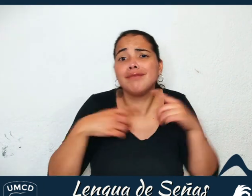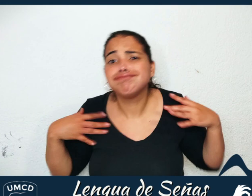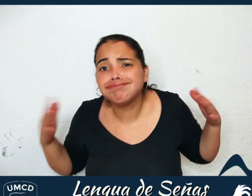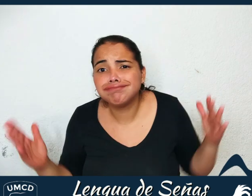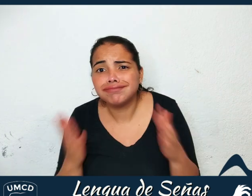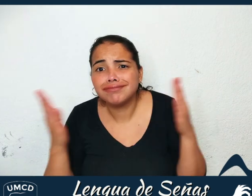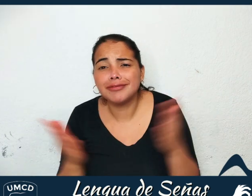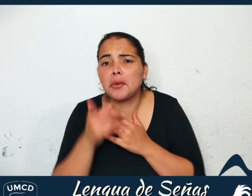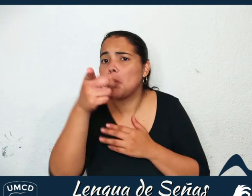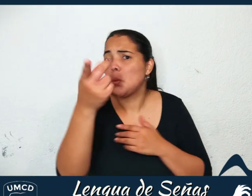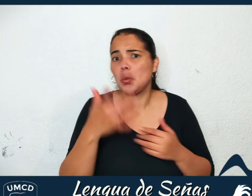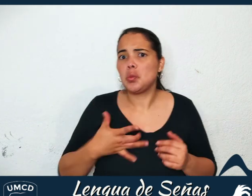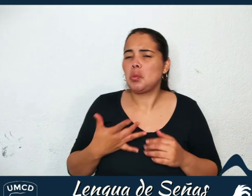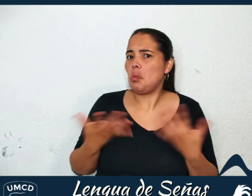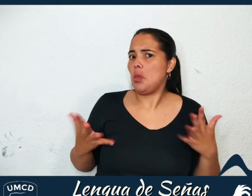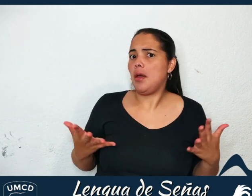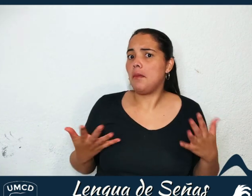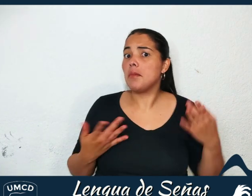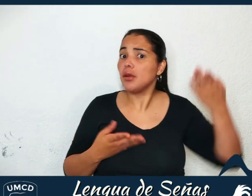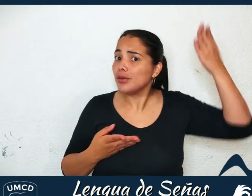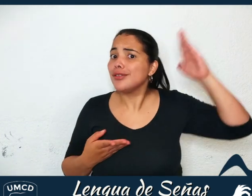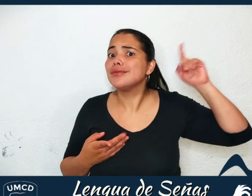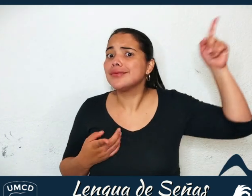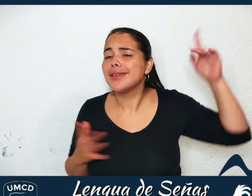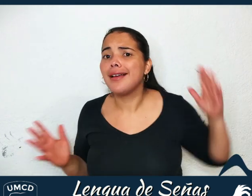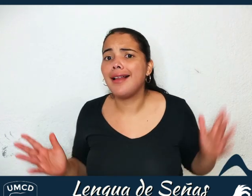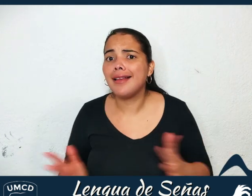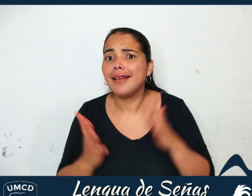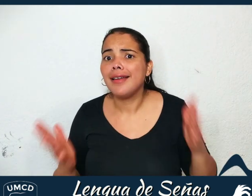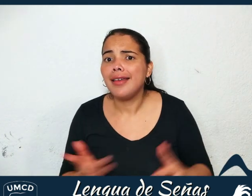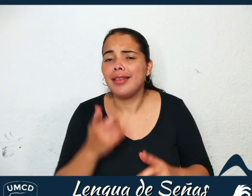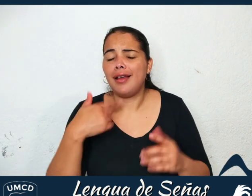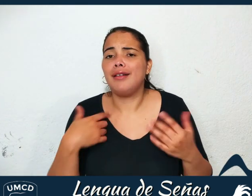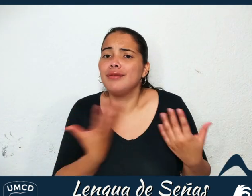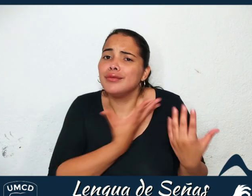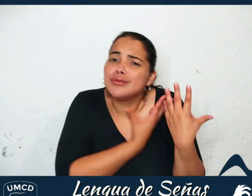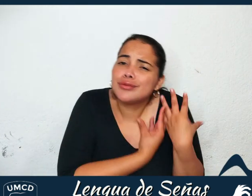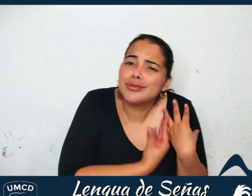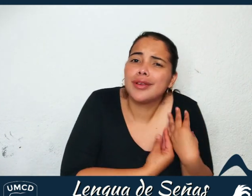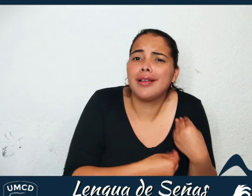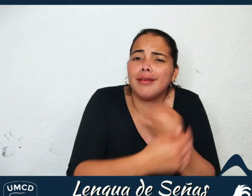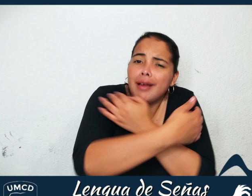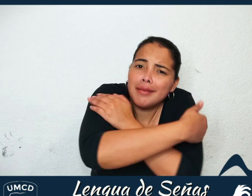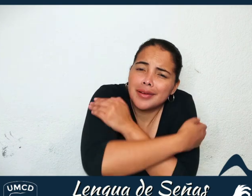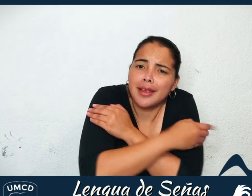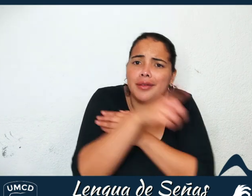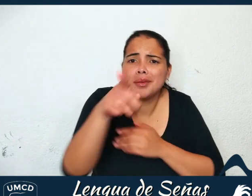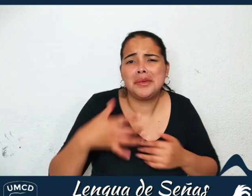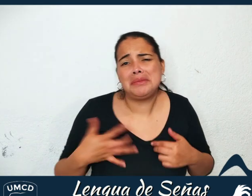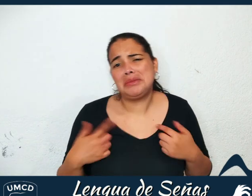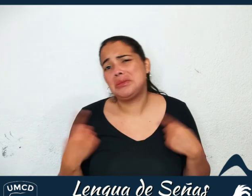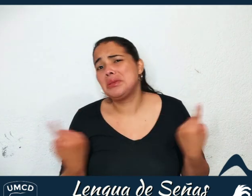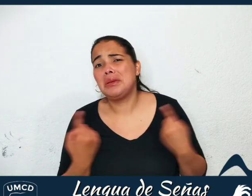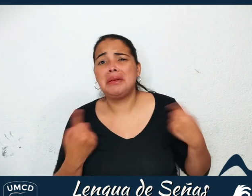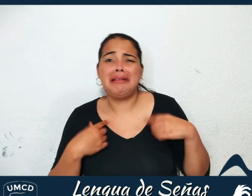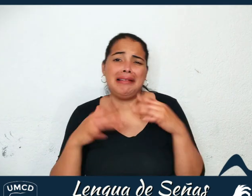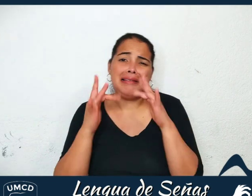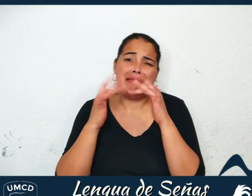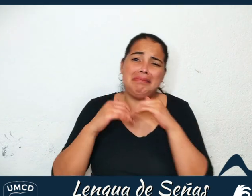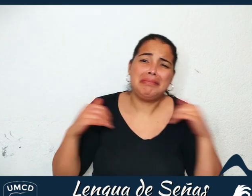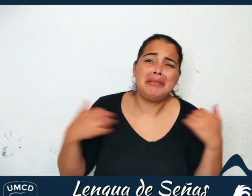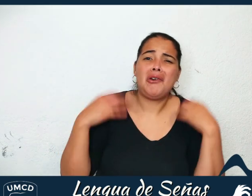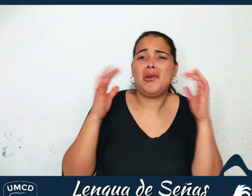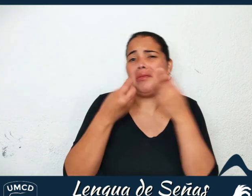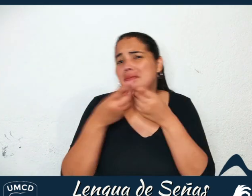consolándonos, alentándonos, fortaleciéndonos. Pero el propósito de esto, como el mismo Pablo dice, es para